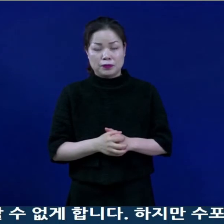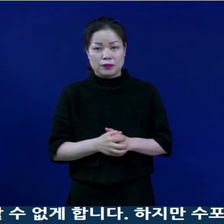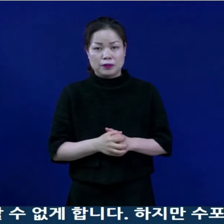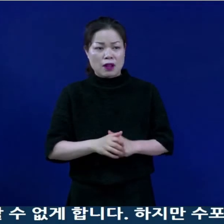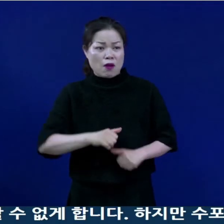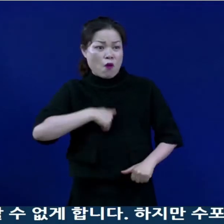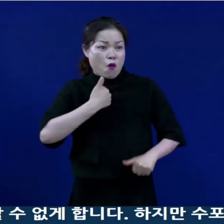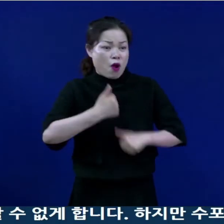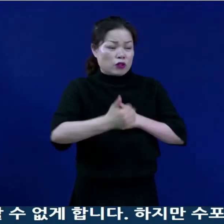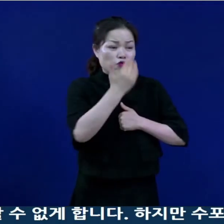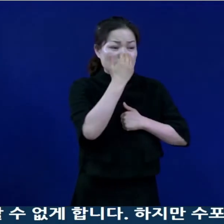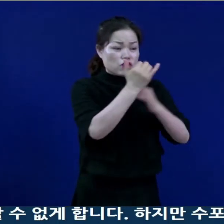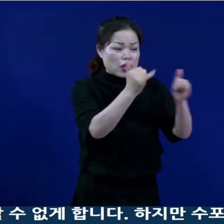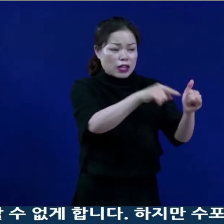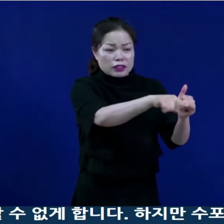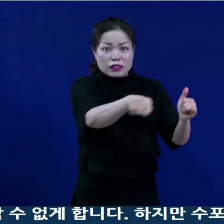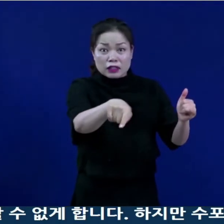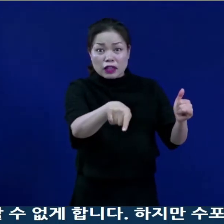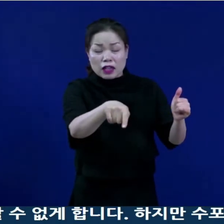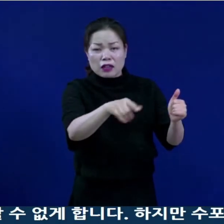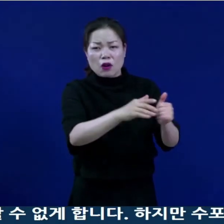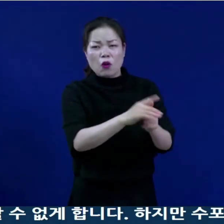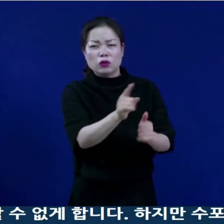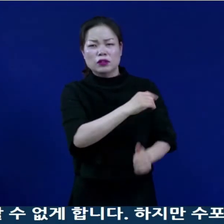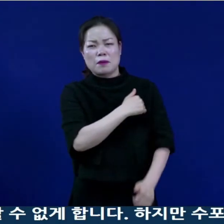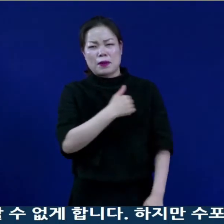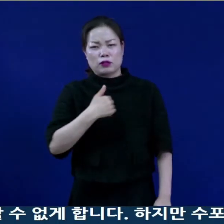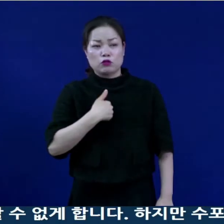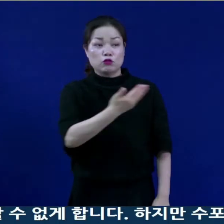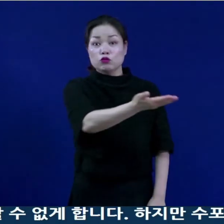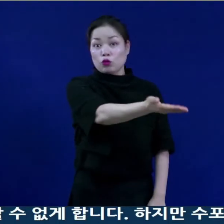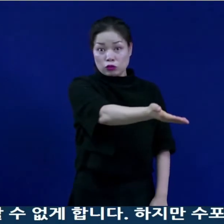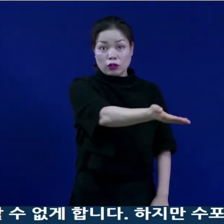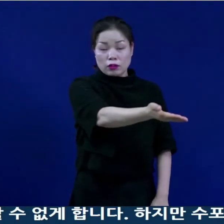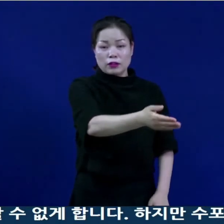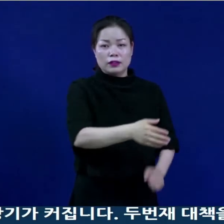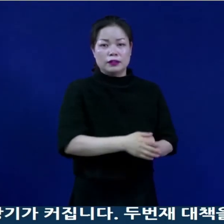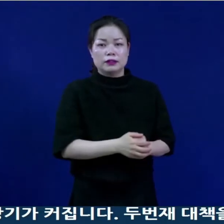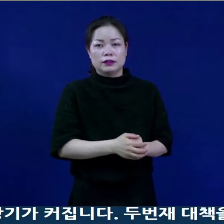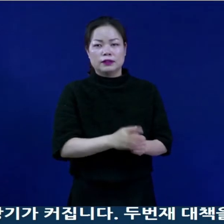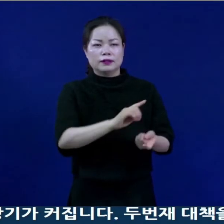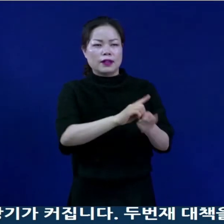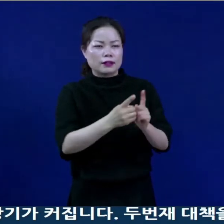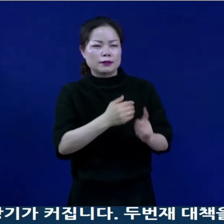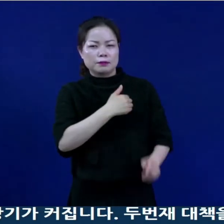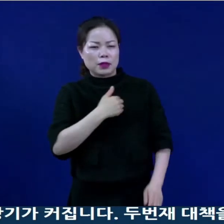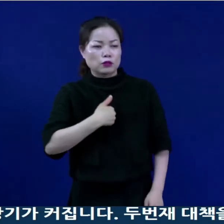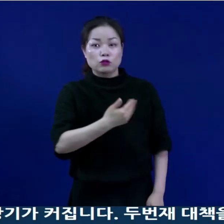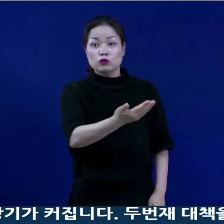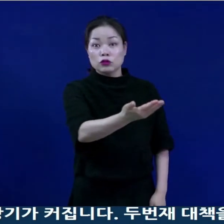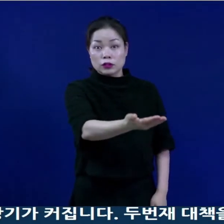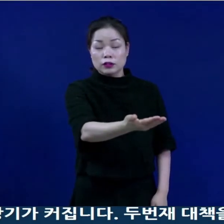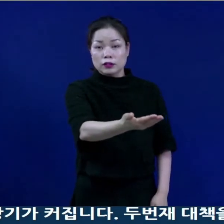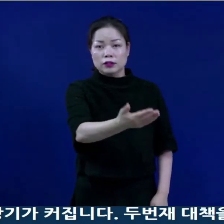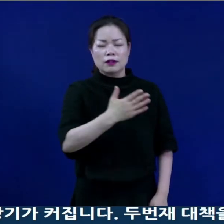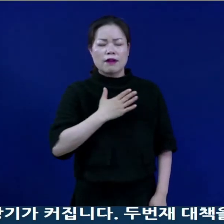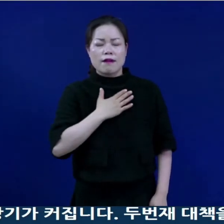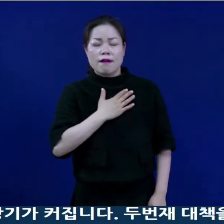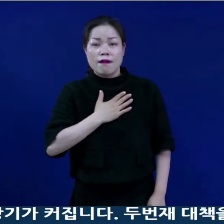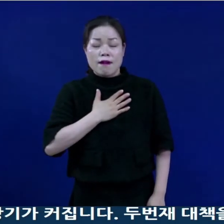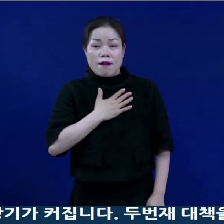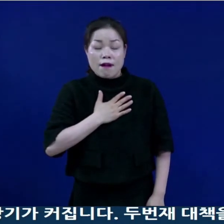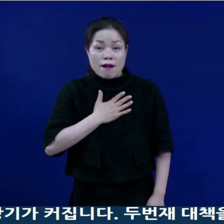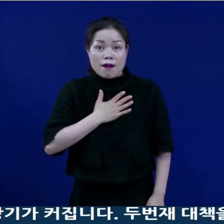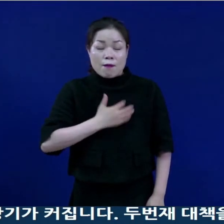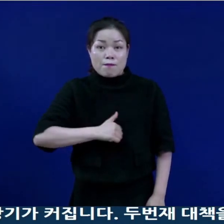광기에 차 있는 이 유대인들에게 어느 정도의 만족감을 주어서 대리 만족하게 하고 그들의 그 감정적인